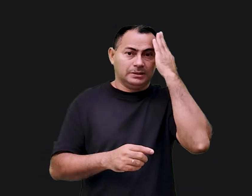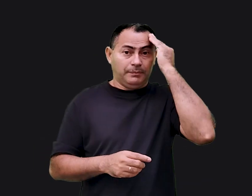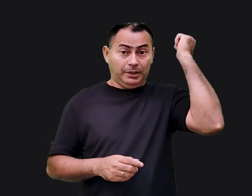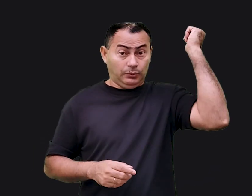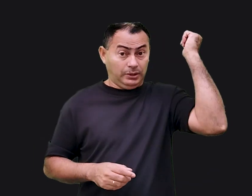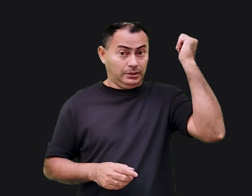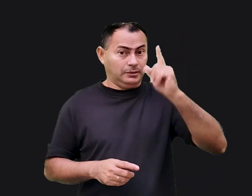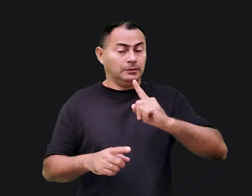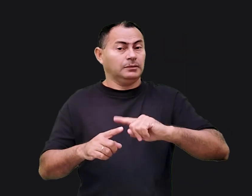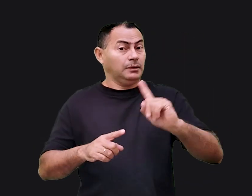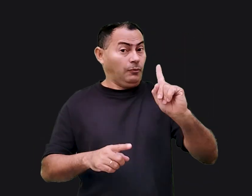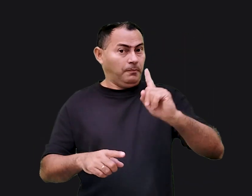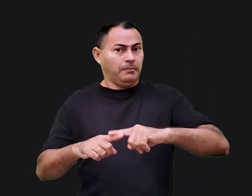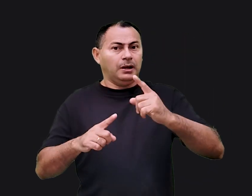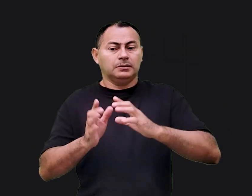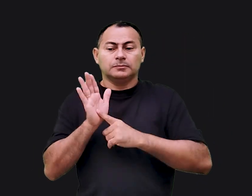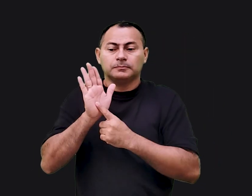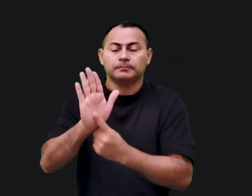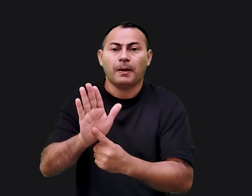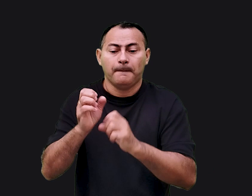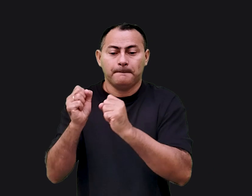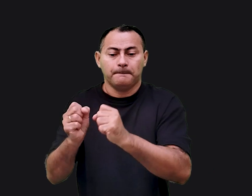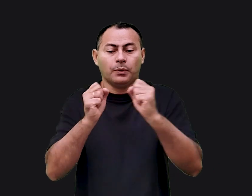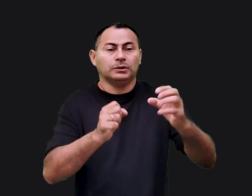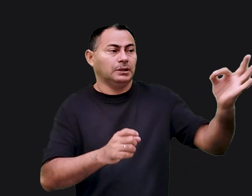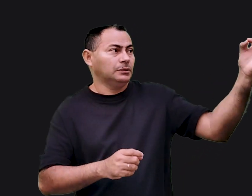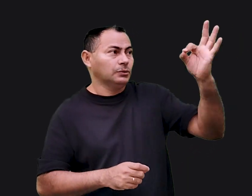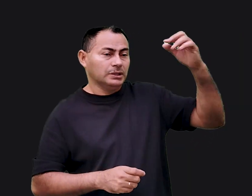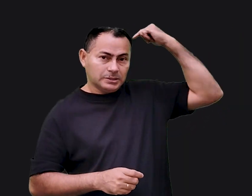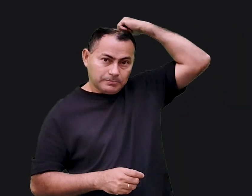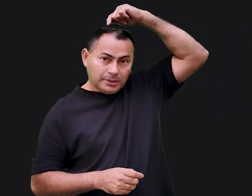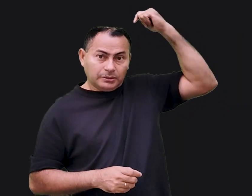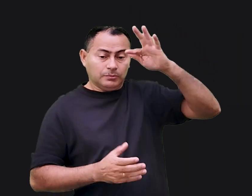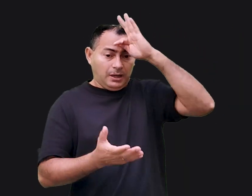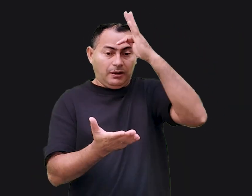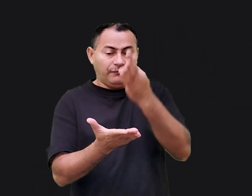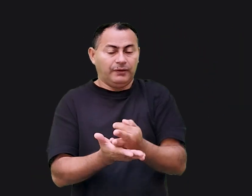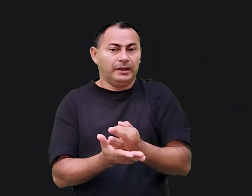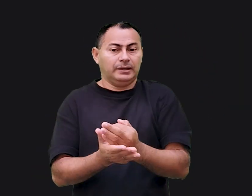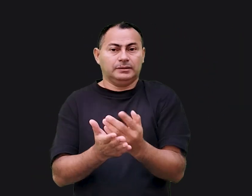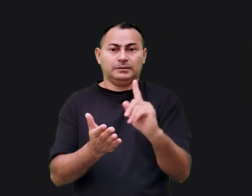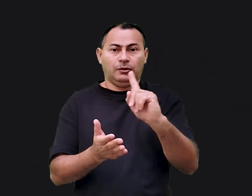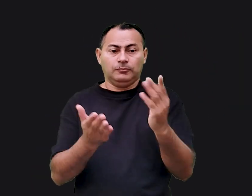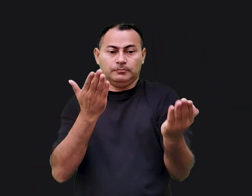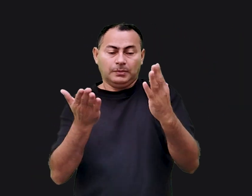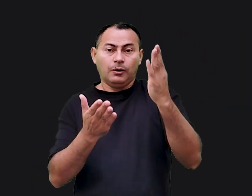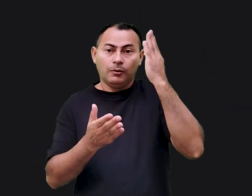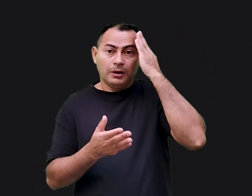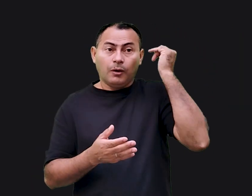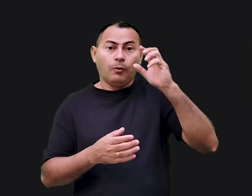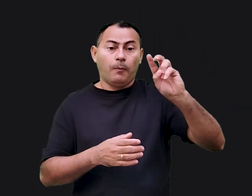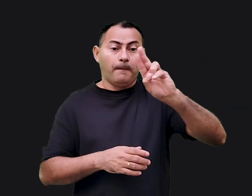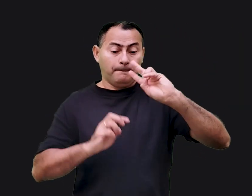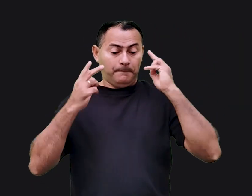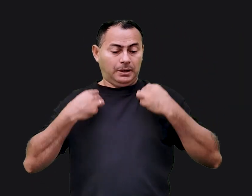sabedoria mas em demonstração do poder do Espírito para que a fé deles não se baseasse na sabedoria humana mas no Poder de